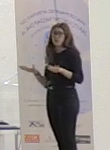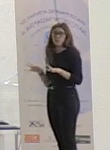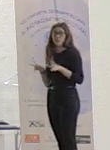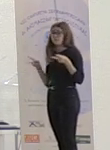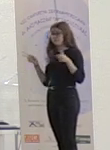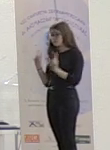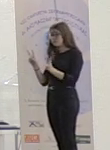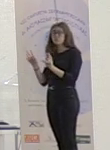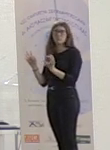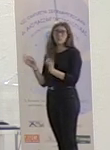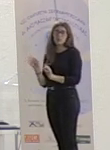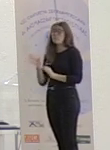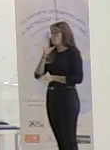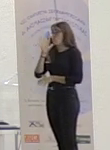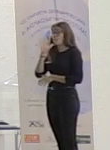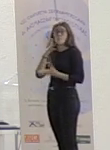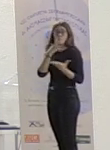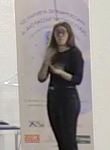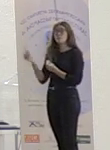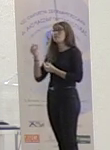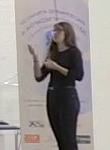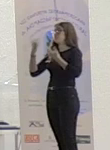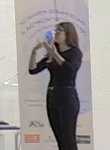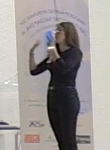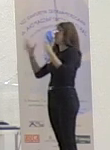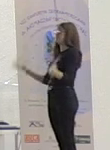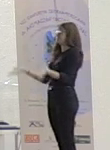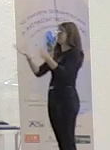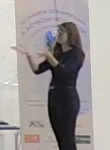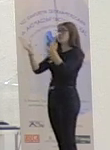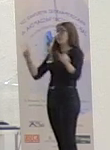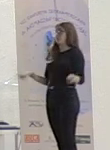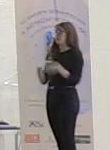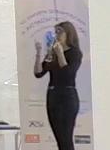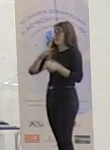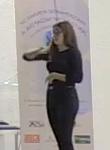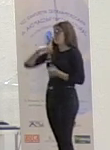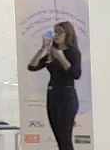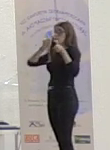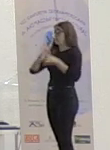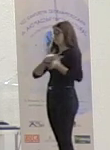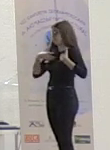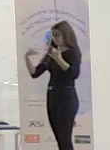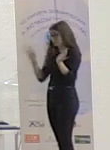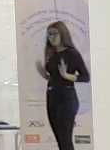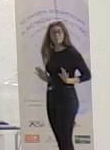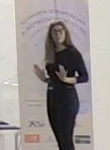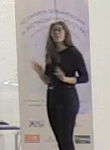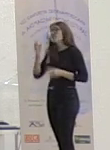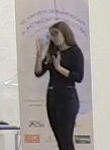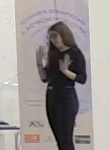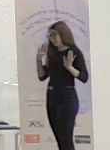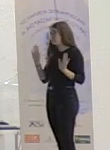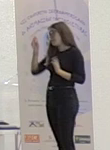un centenar de personas que dicen habla de lo que queráis porque nosotros vamos a enseñar al mundo lo que queremos. Entonces, ¿cómo se